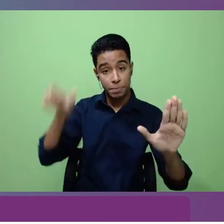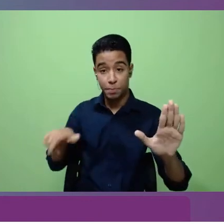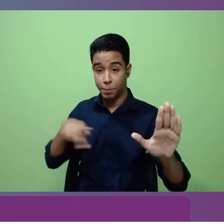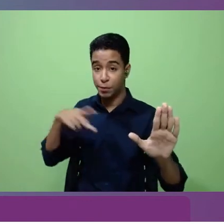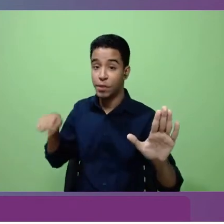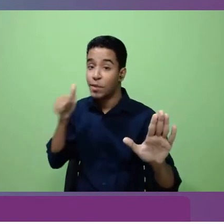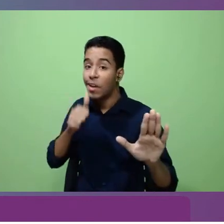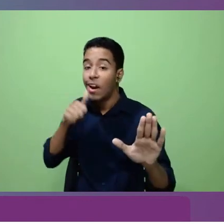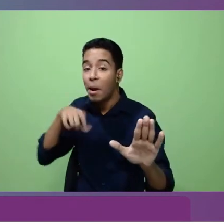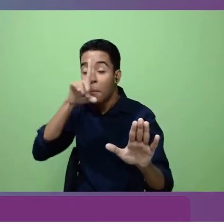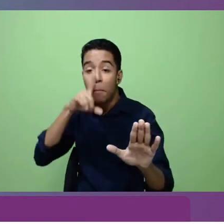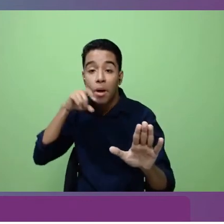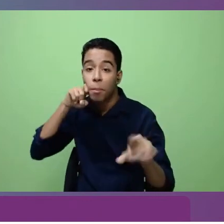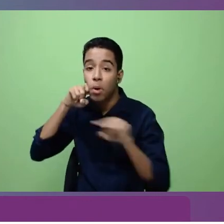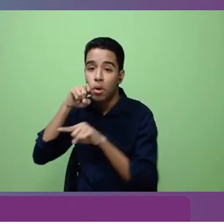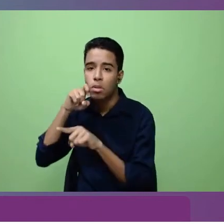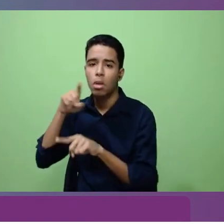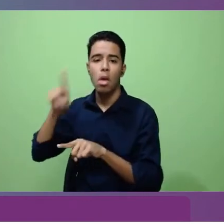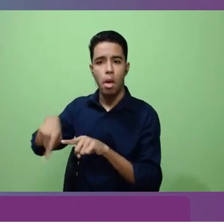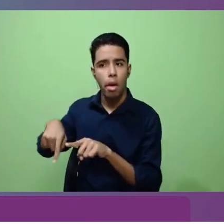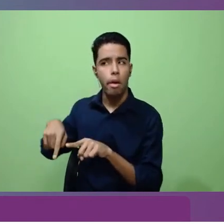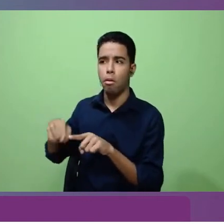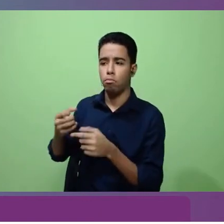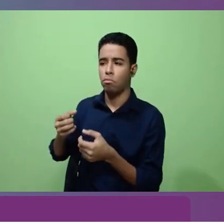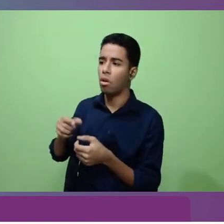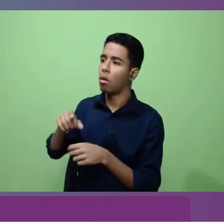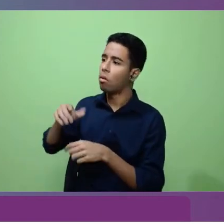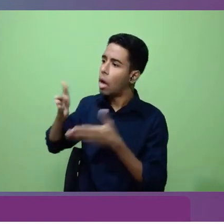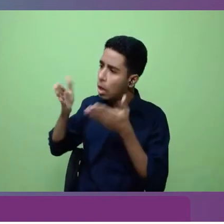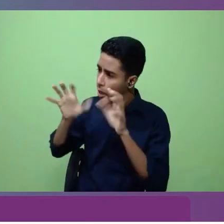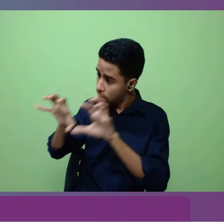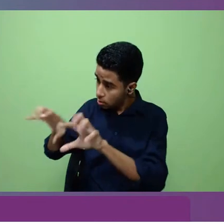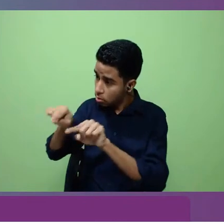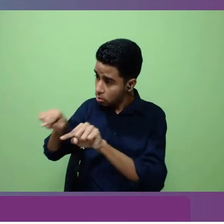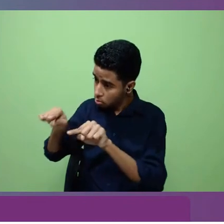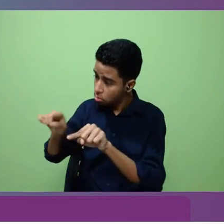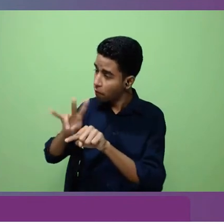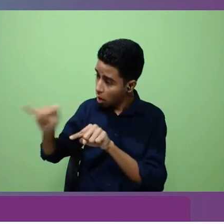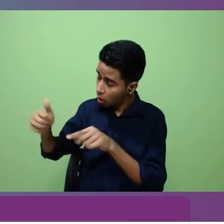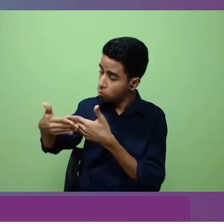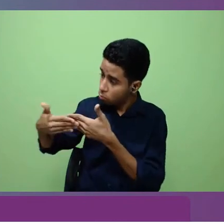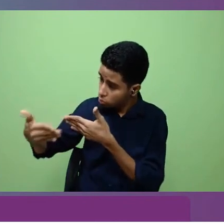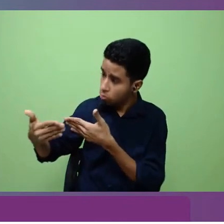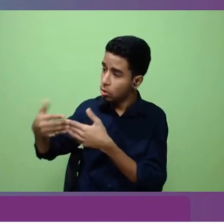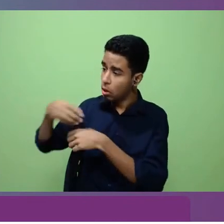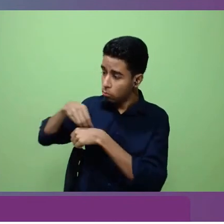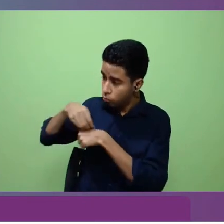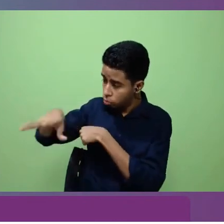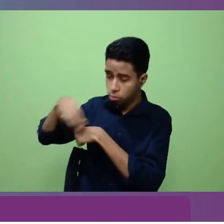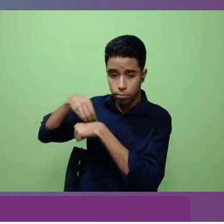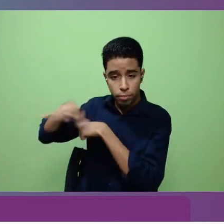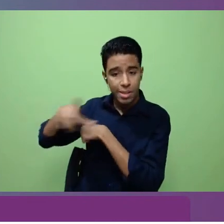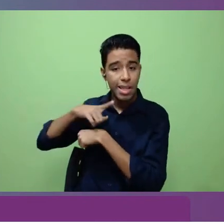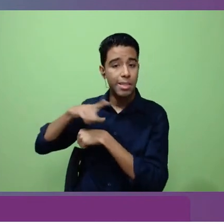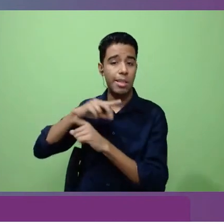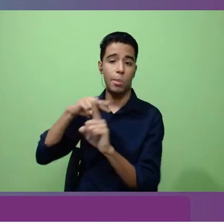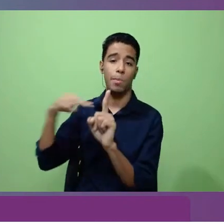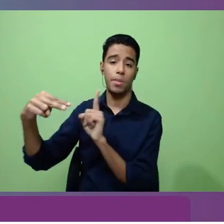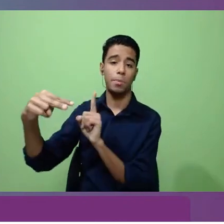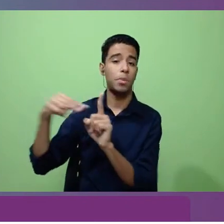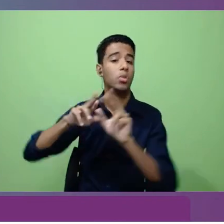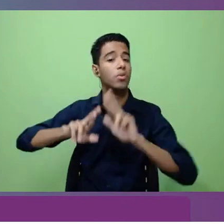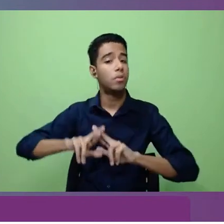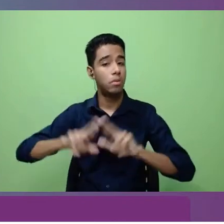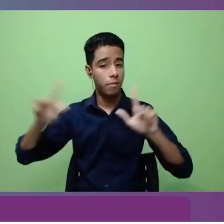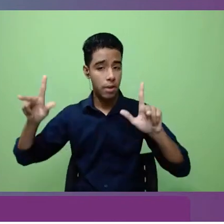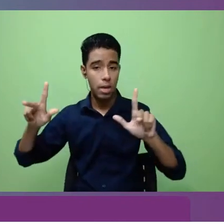mais, faça desse jeito. Ela prescreve, faz assim que vai dar esse resultado. Ela traz uma outra visão com base